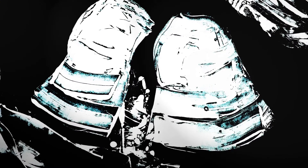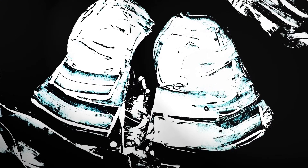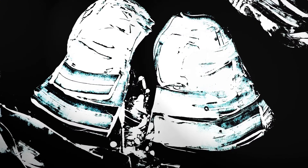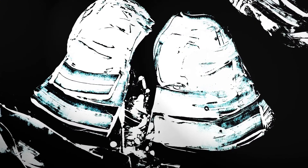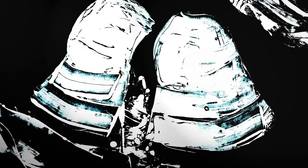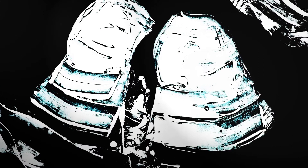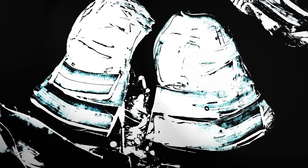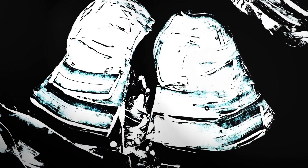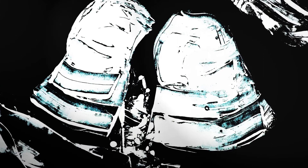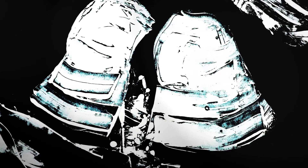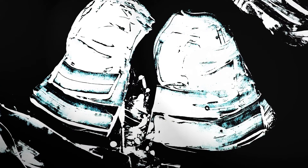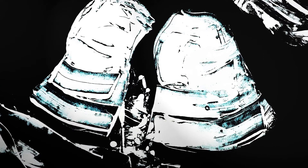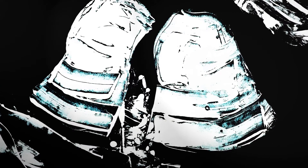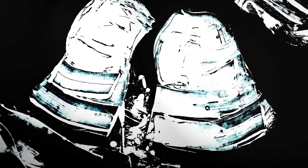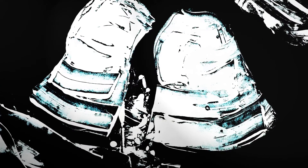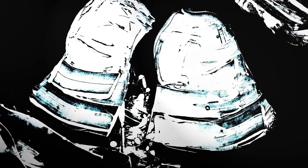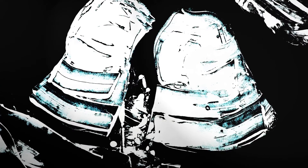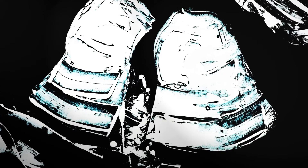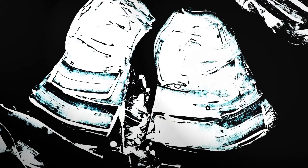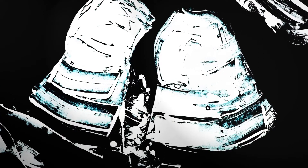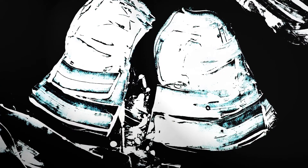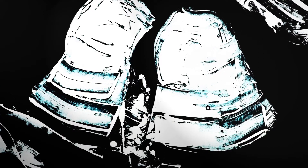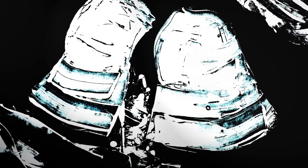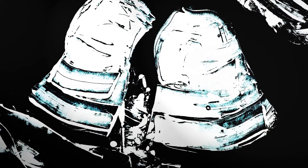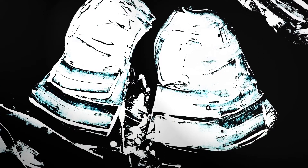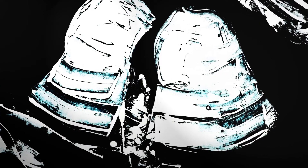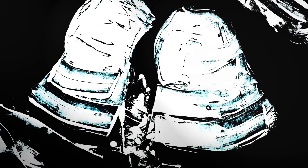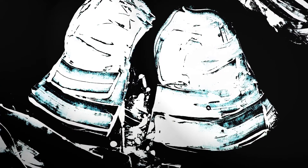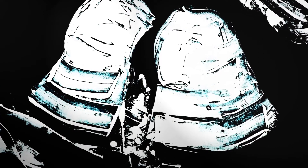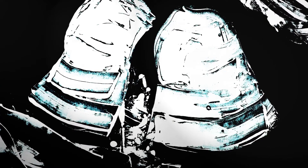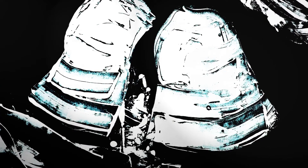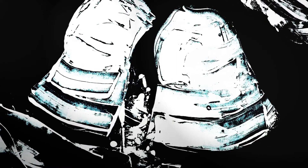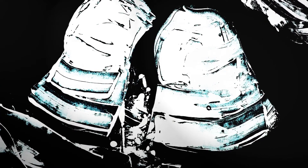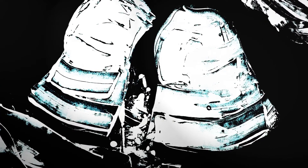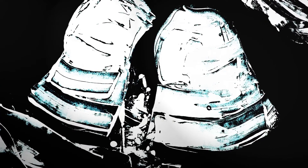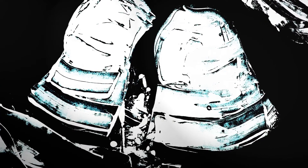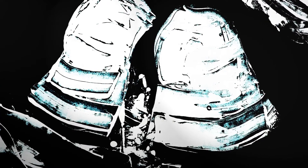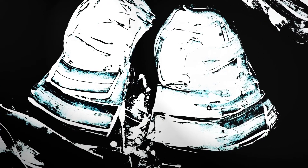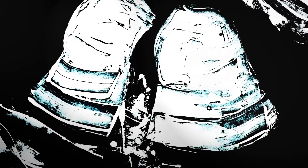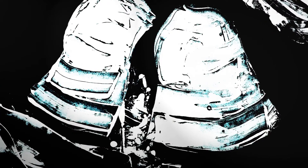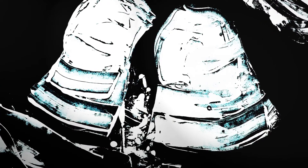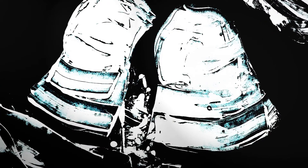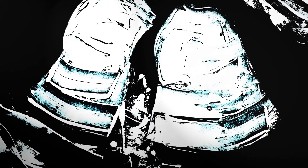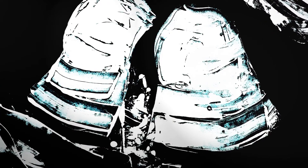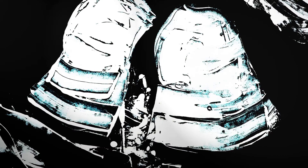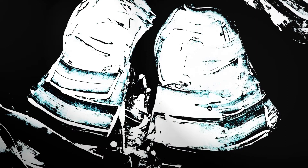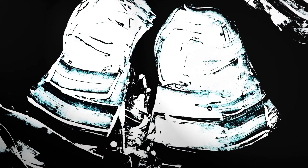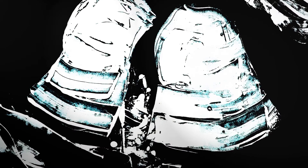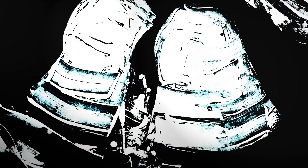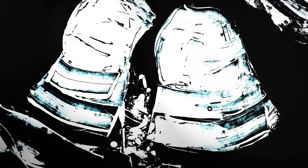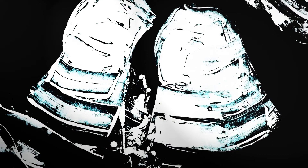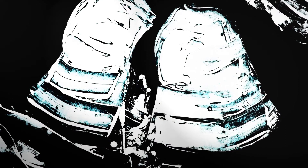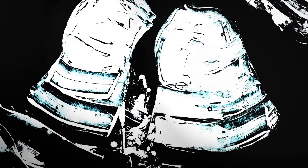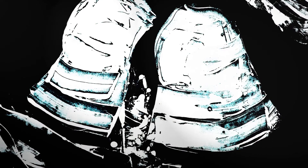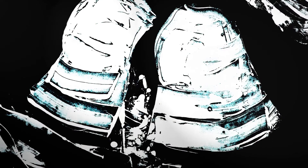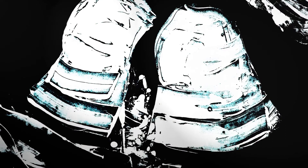Destacam-se os 2 volumosos sinos do campanário que balançam levemente, embalados pelos fortes ventos.